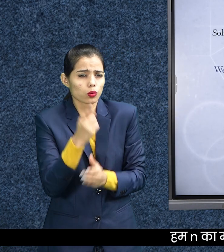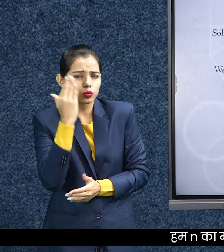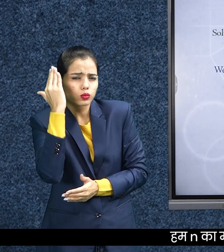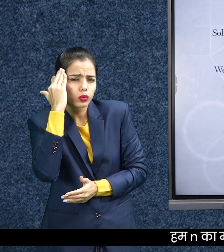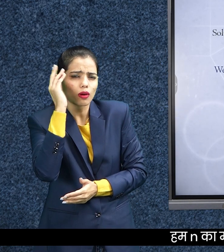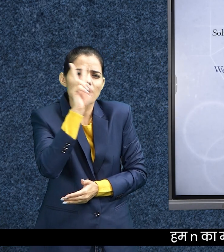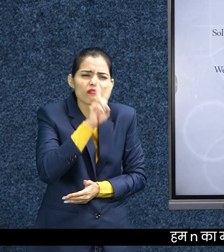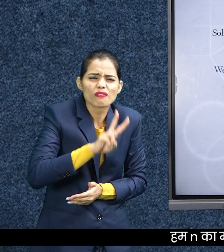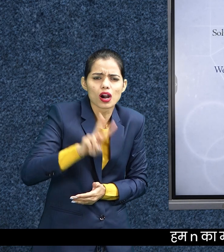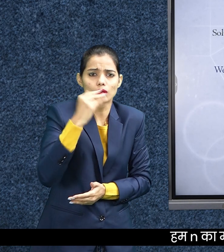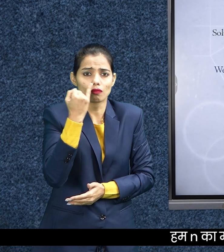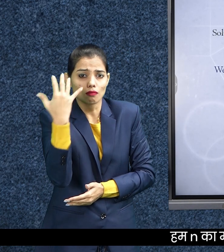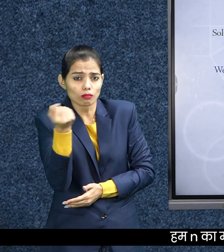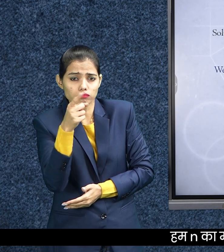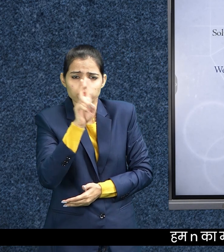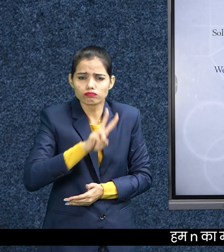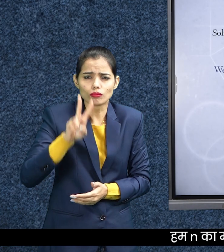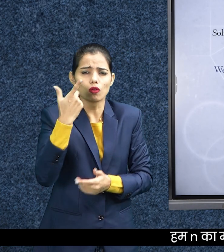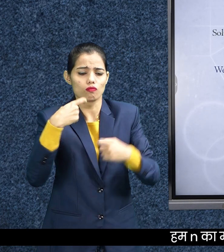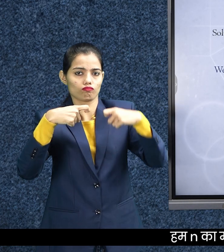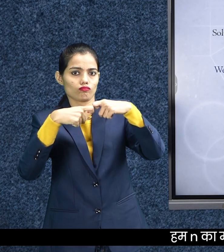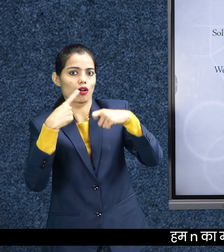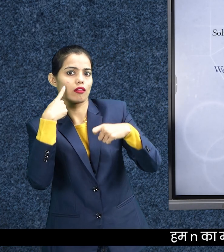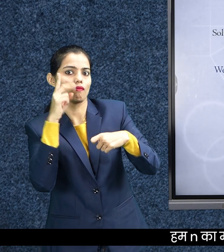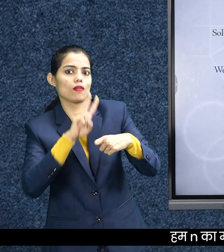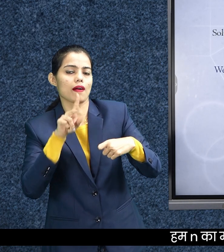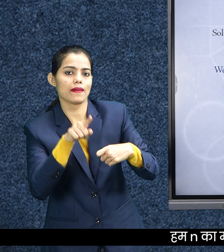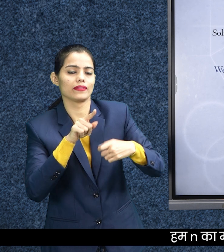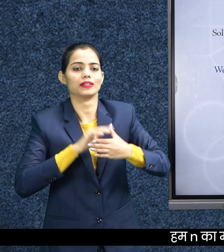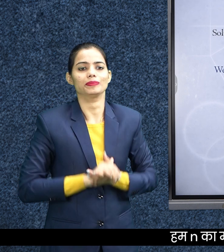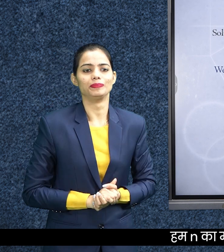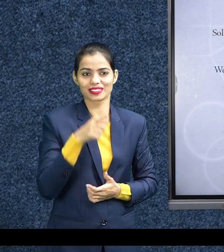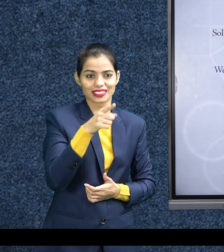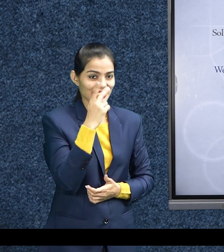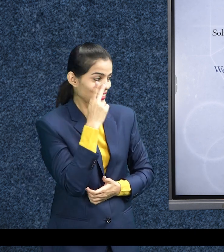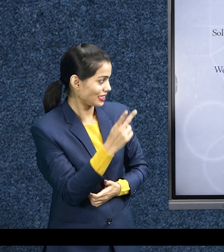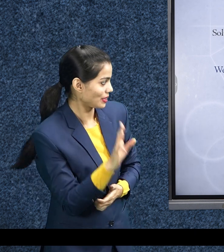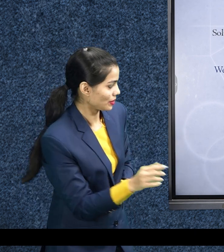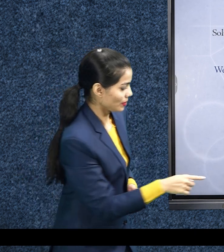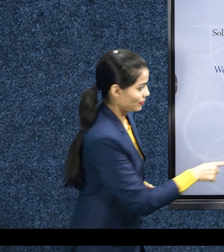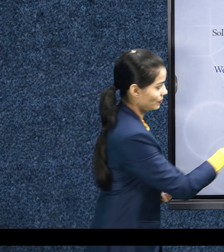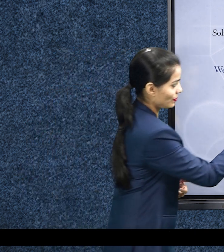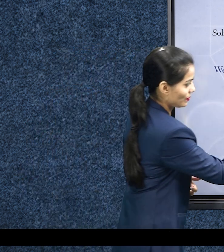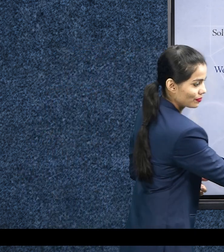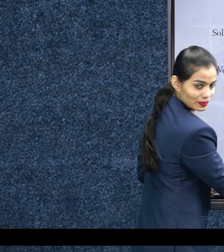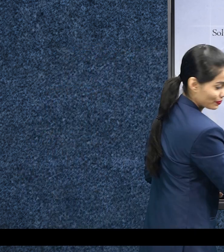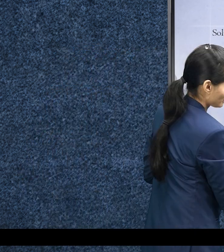मान जानते हैं, x1 का मान ज्ञात कीजिए। 1 इज इक्वल्स टू 1, x1 इज इक्वल्स